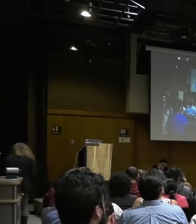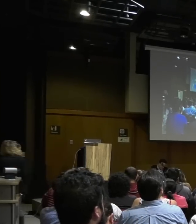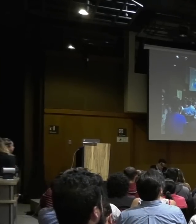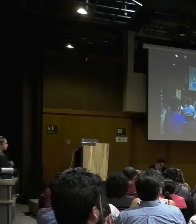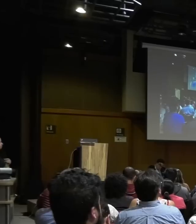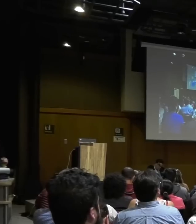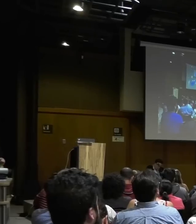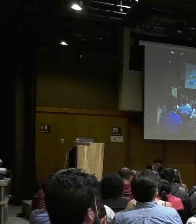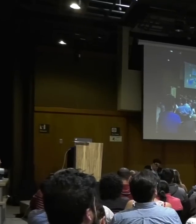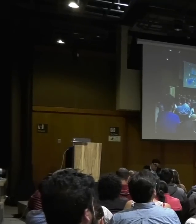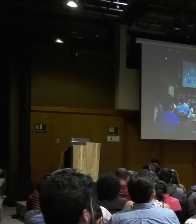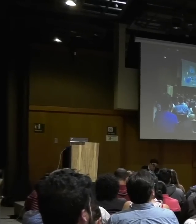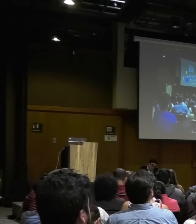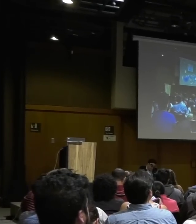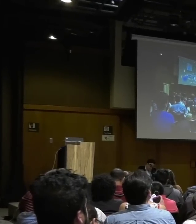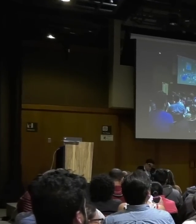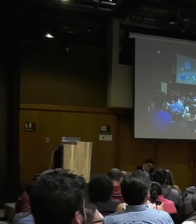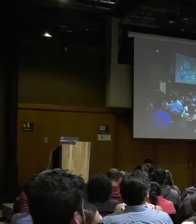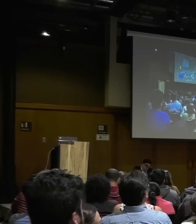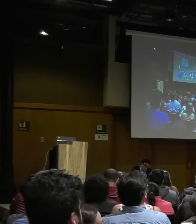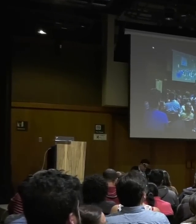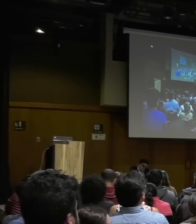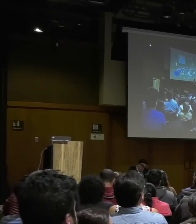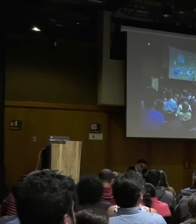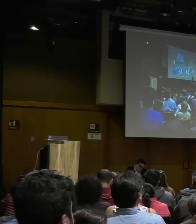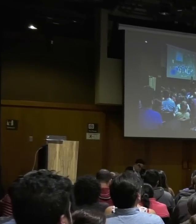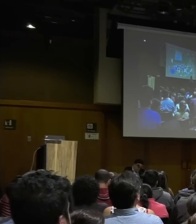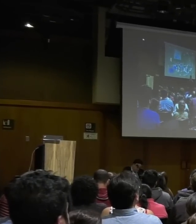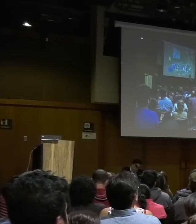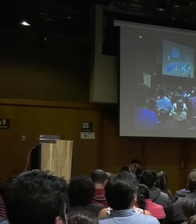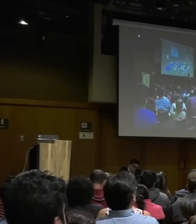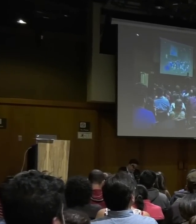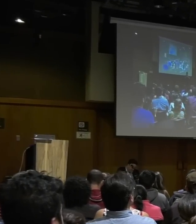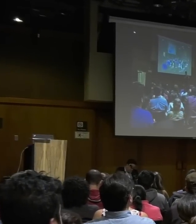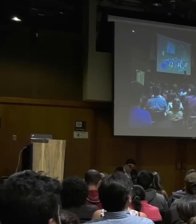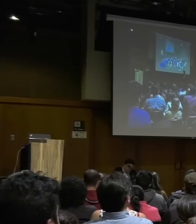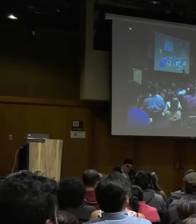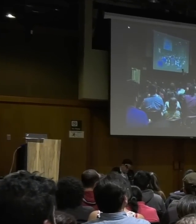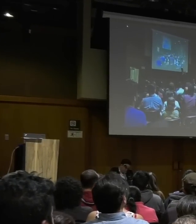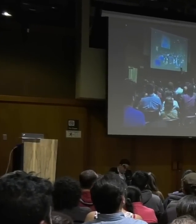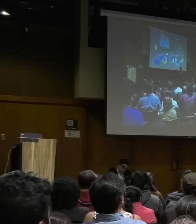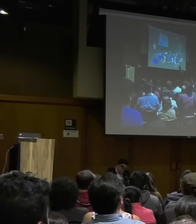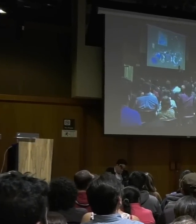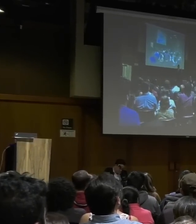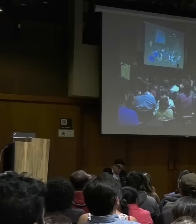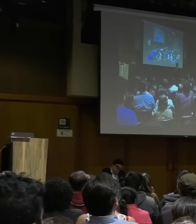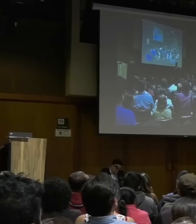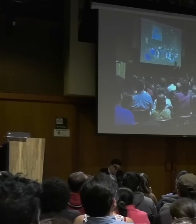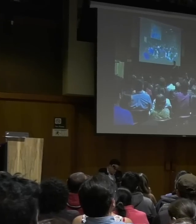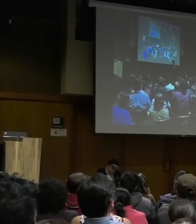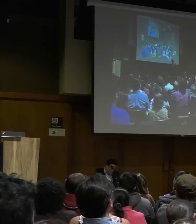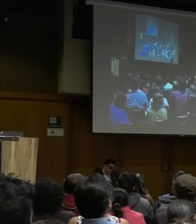tiempo porque me hubiera gustado dedicarle bastante espacio a toda la relación con Ibrahim y sus otros dos compañeros y a todas